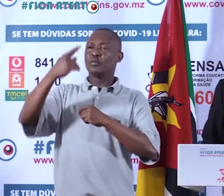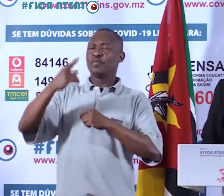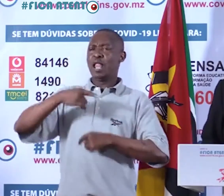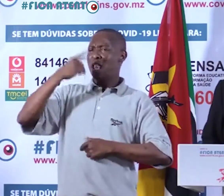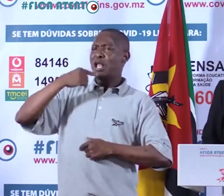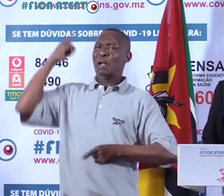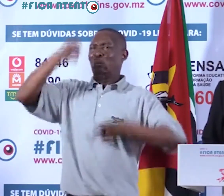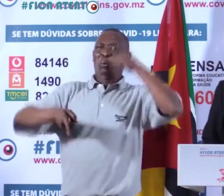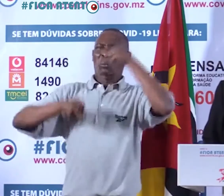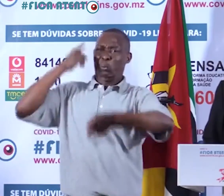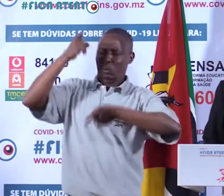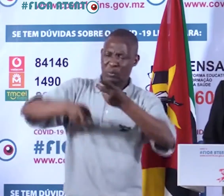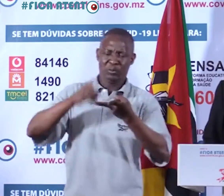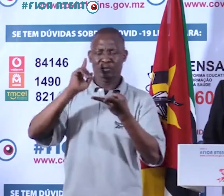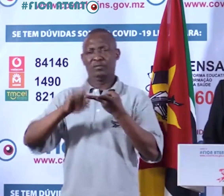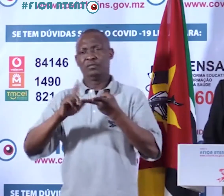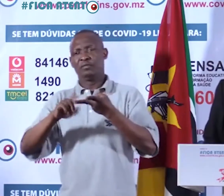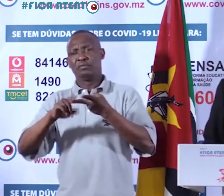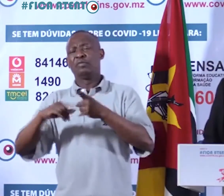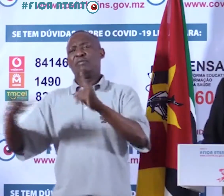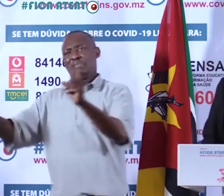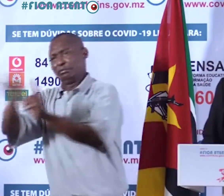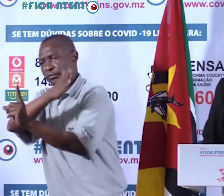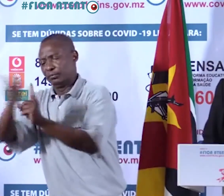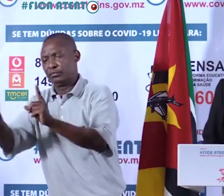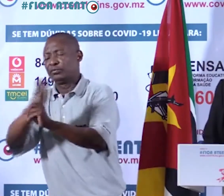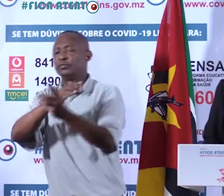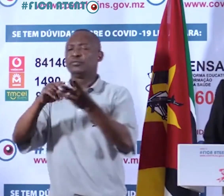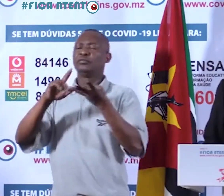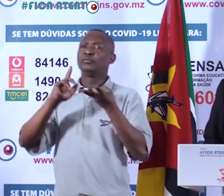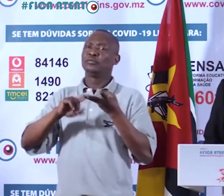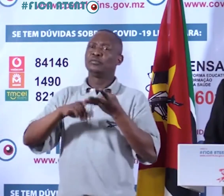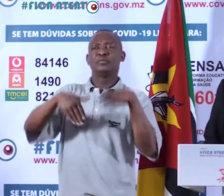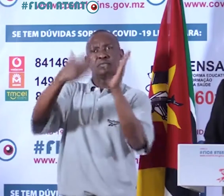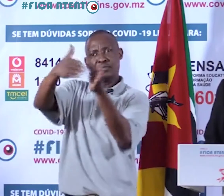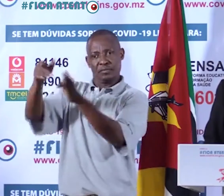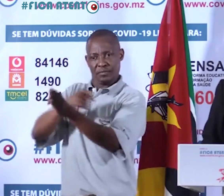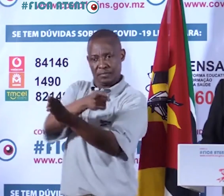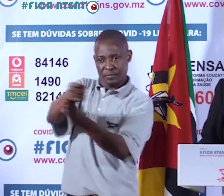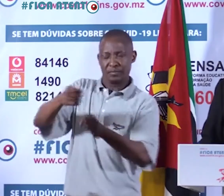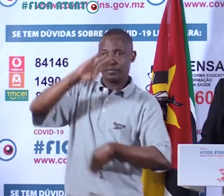social, dirigida às pessoas visadas, às suas famílias,